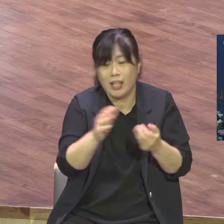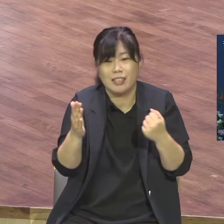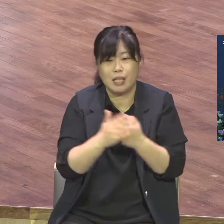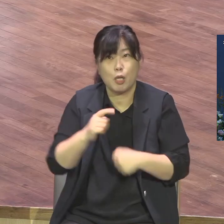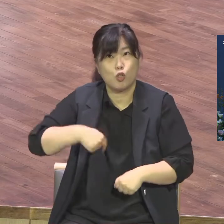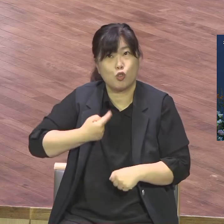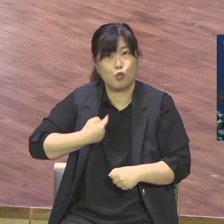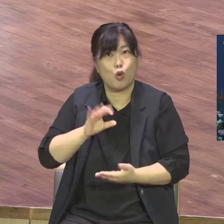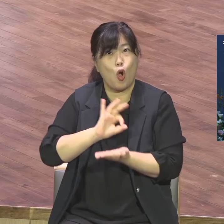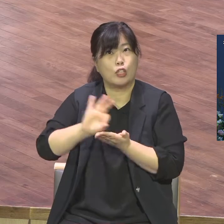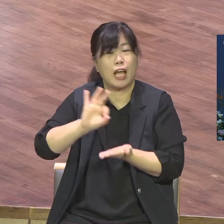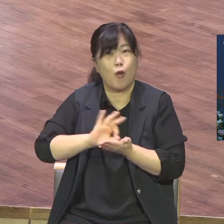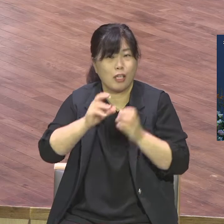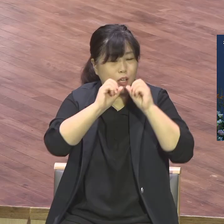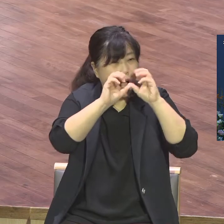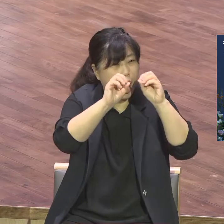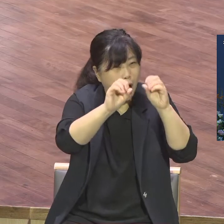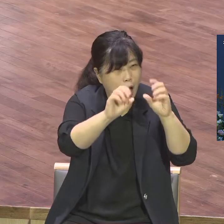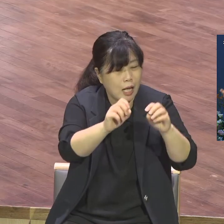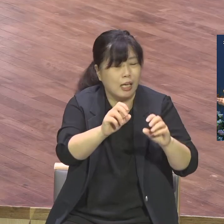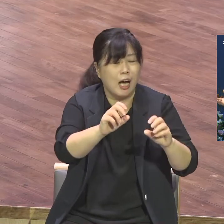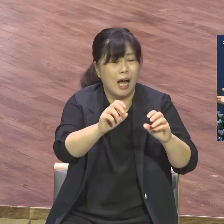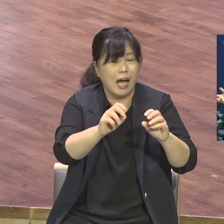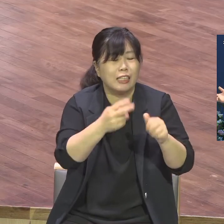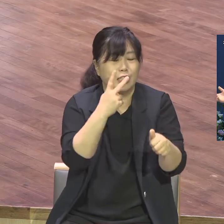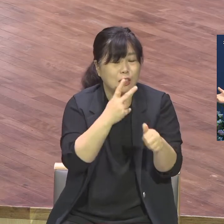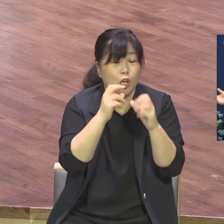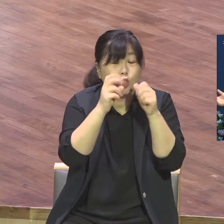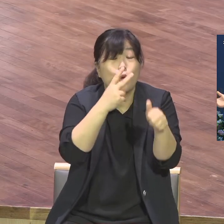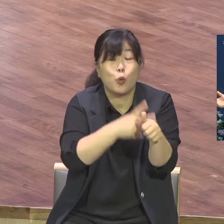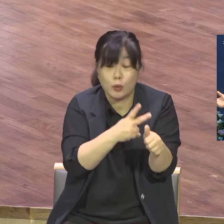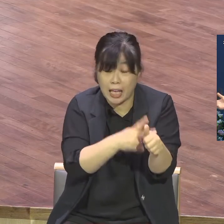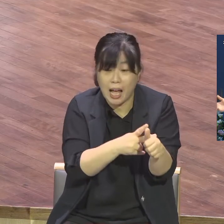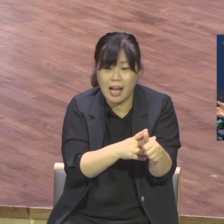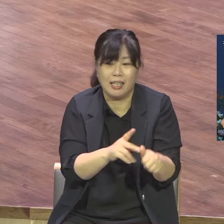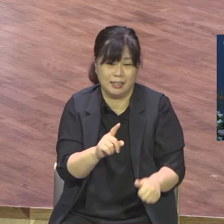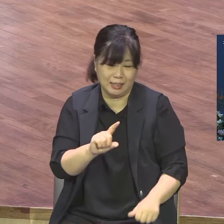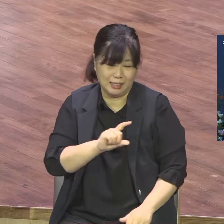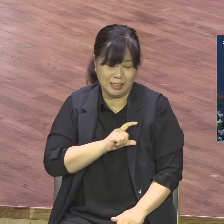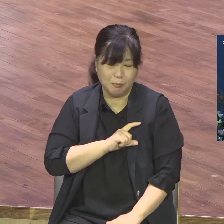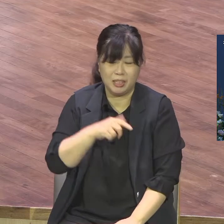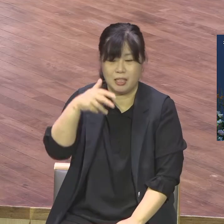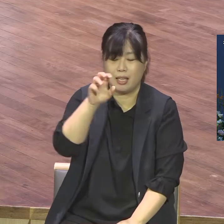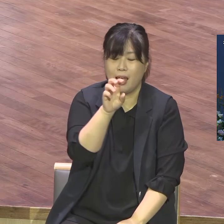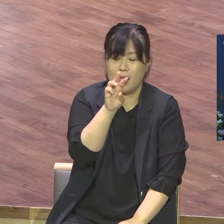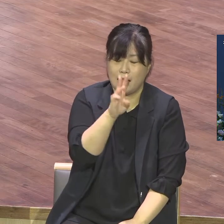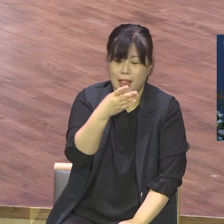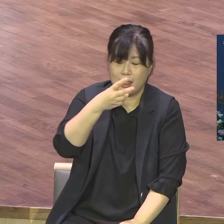이게 선교 용어가 됐어요. 텐트 메이커 자비랑 선교 저분은 텐트 메이커. 그러니까